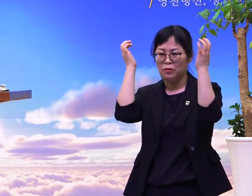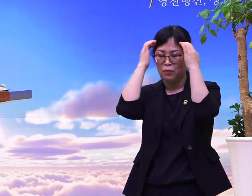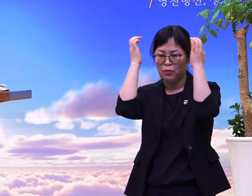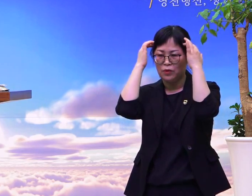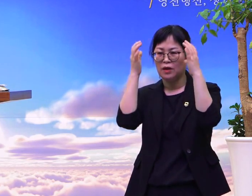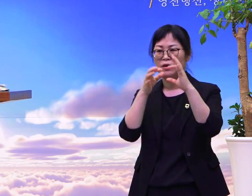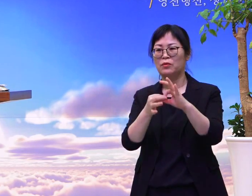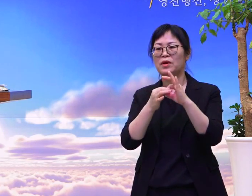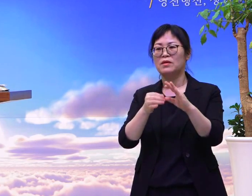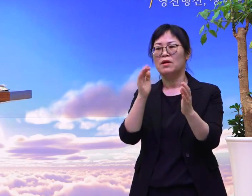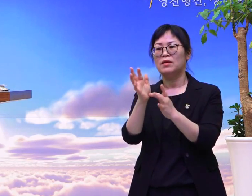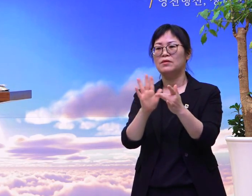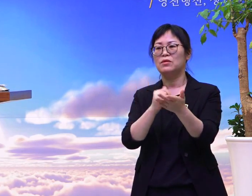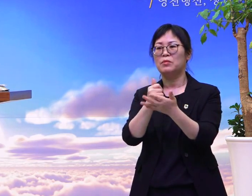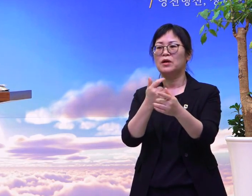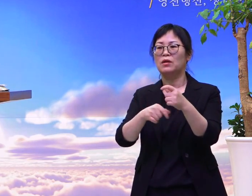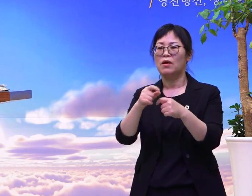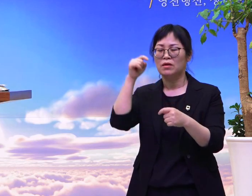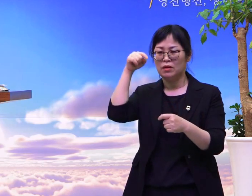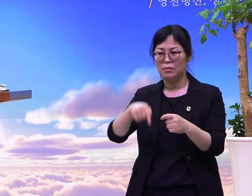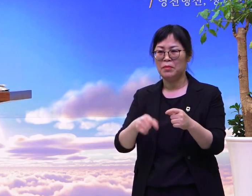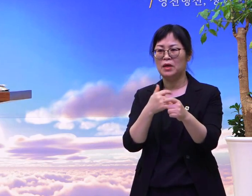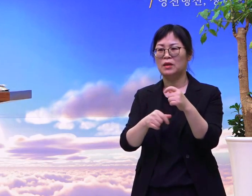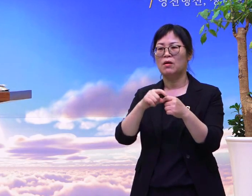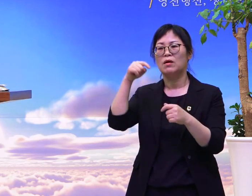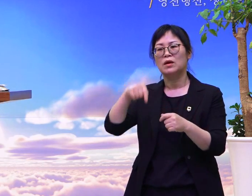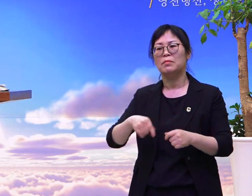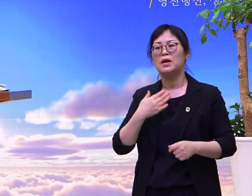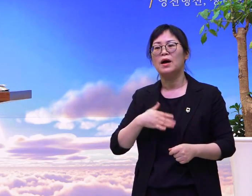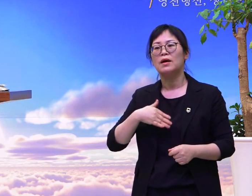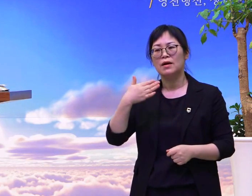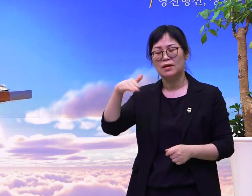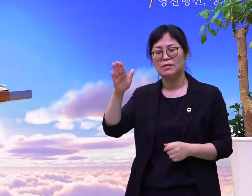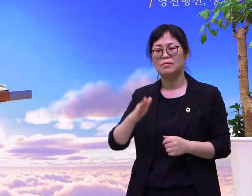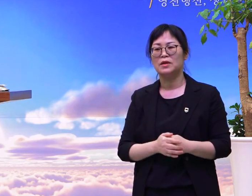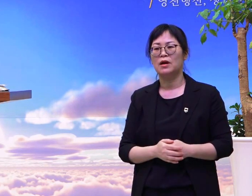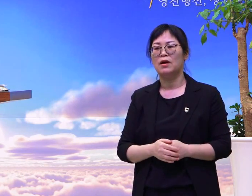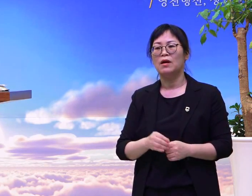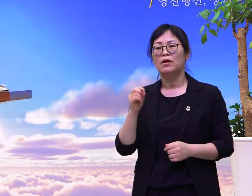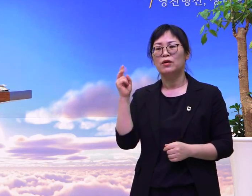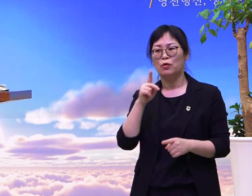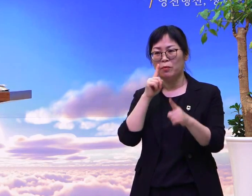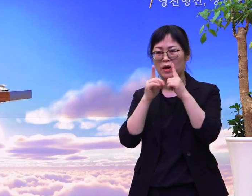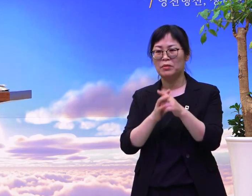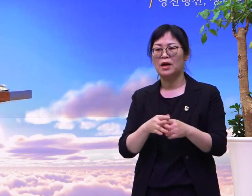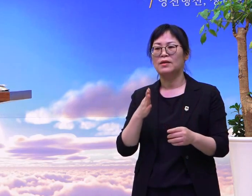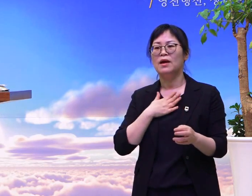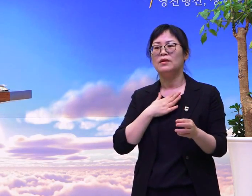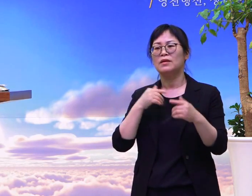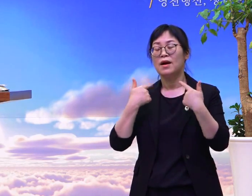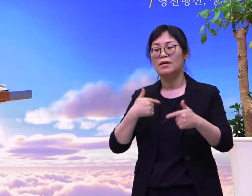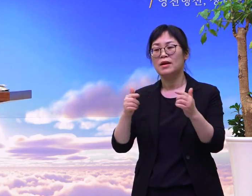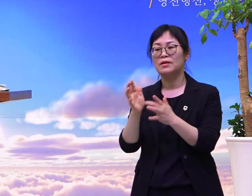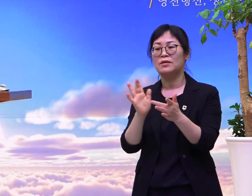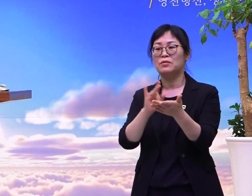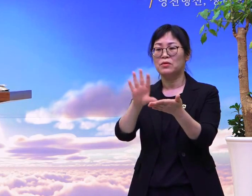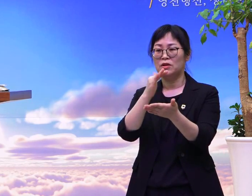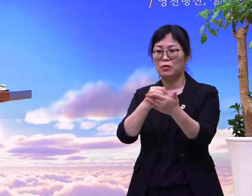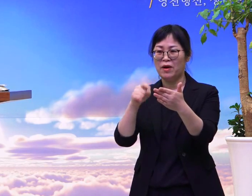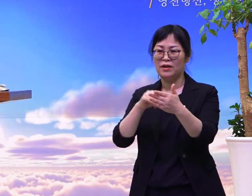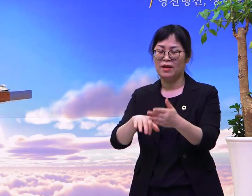더 깊이 알아갔습니다. 그리고 그는 늘 이야기했습니다. 나는 항상 예수 그리스도 안에 살기를 원한다. 나는